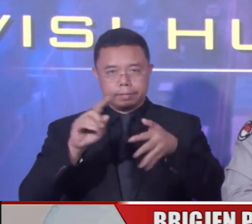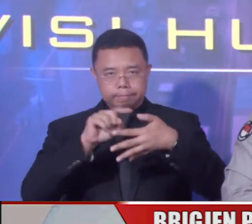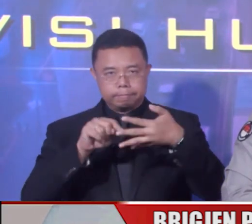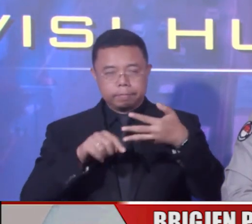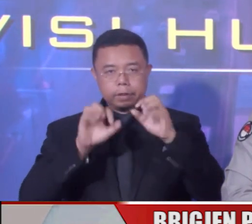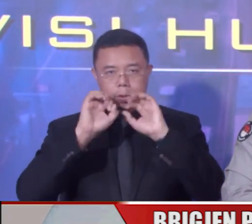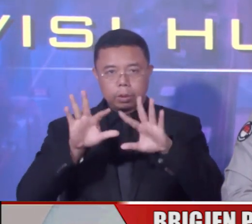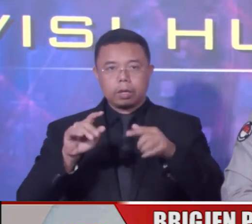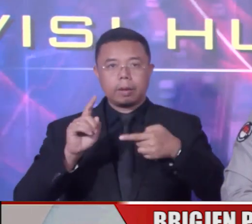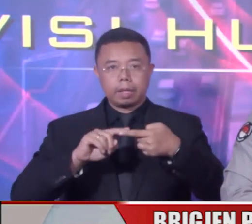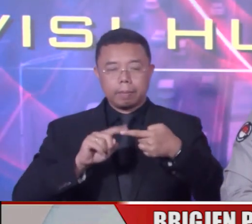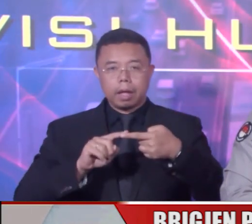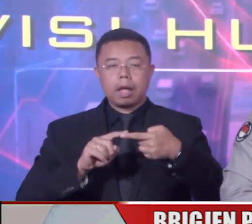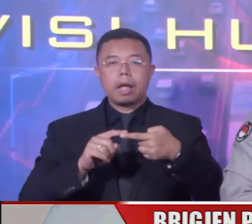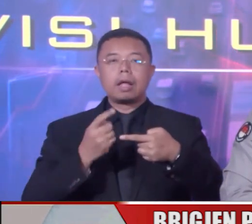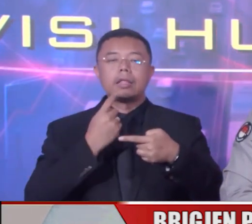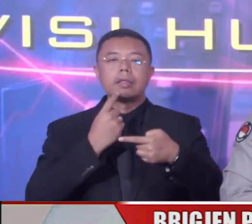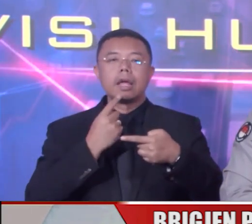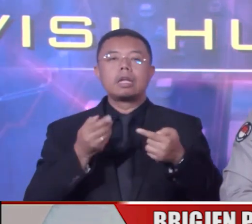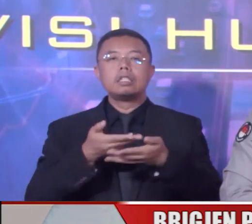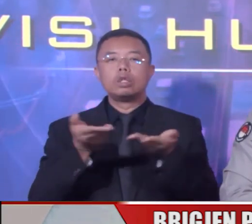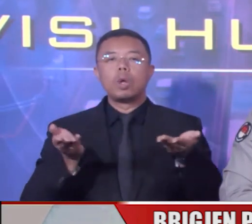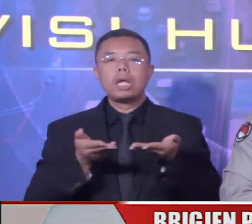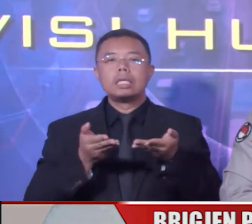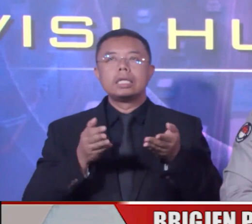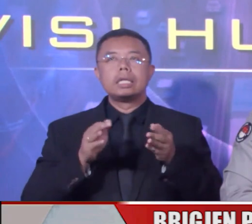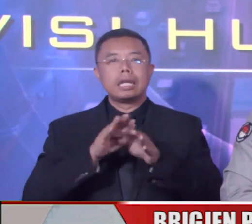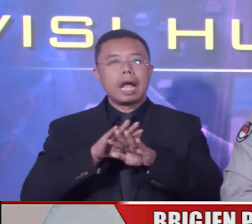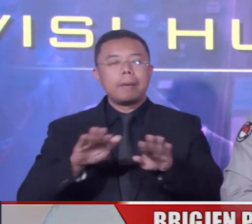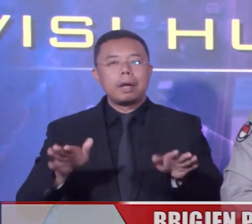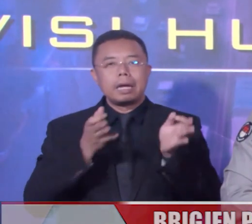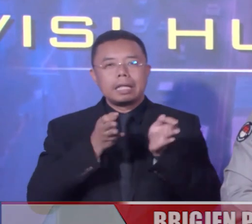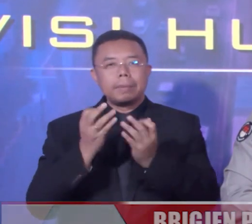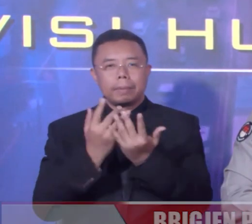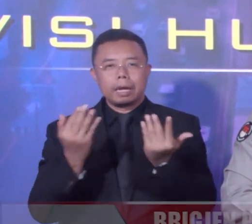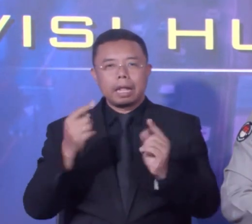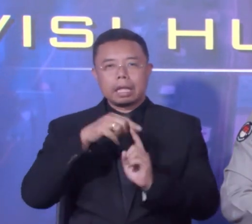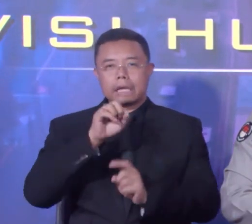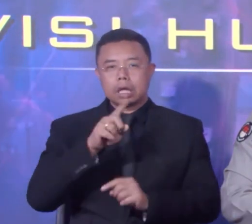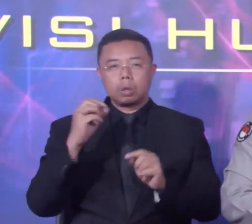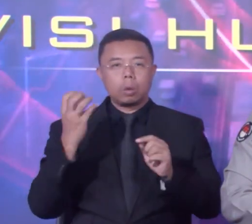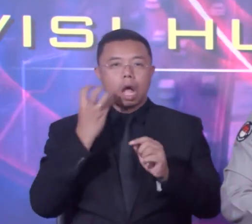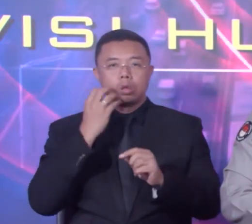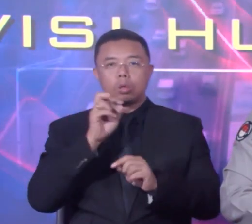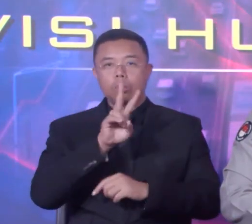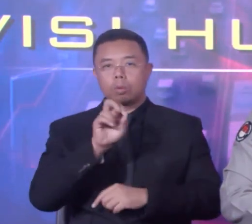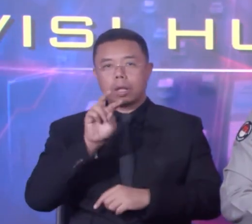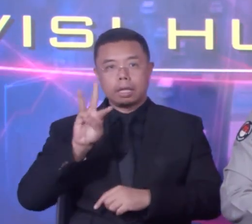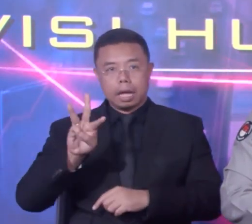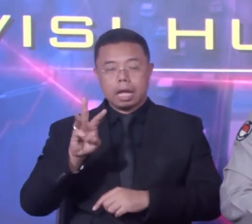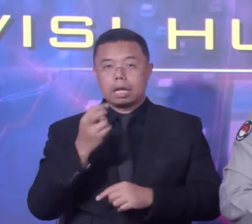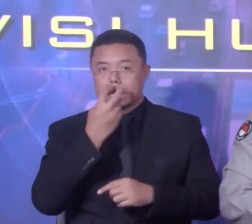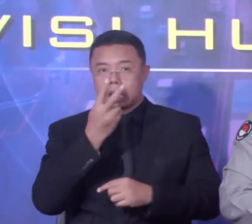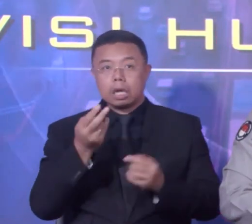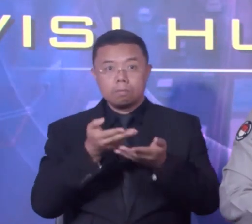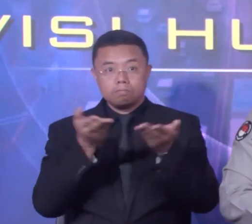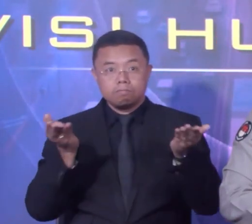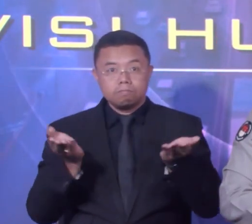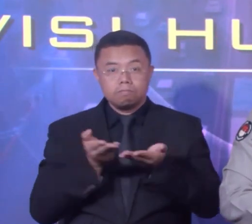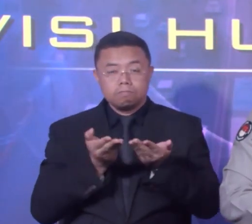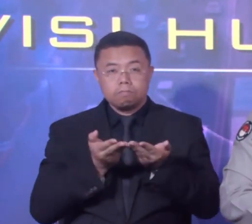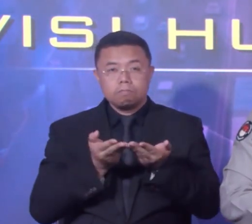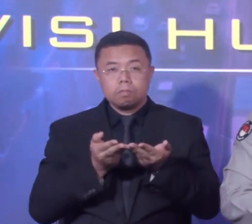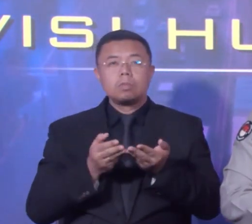yang pertama gangguan Kab Dimas tanggal 1 Agustus 2023 secara umum tren